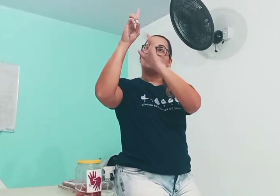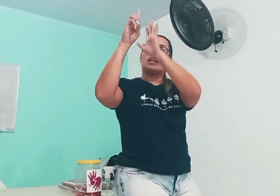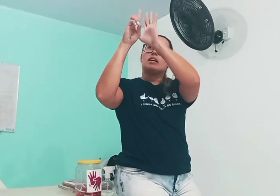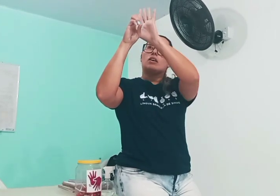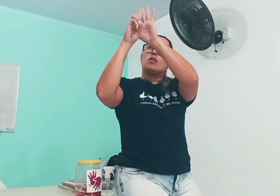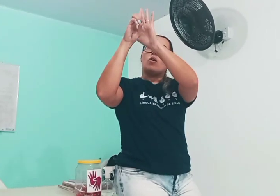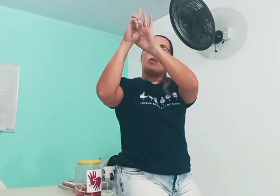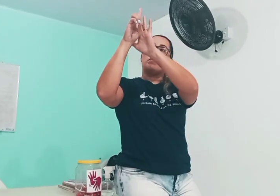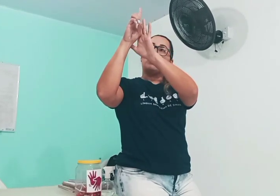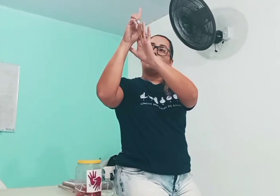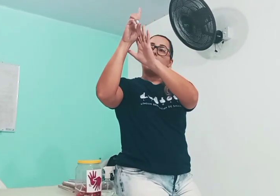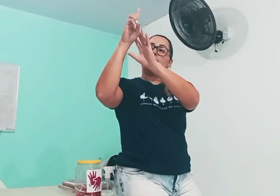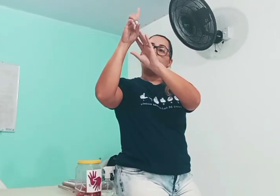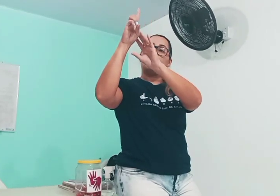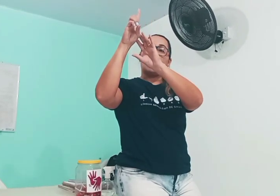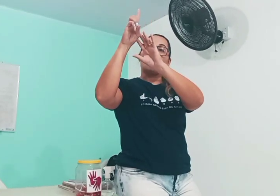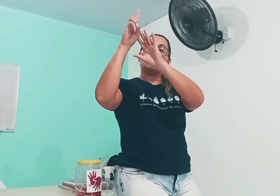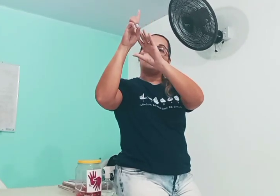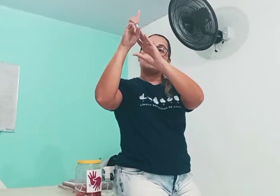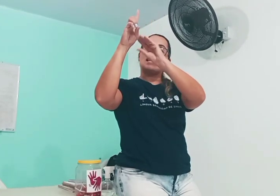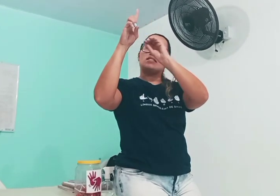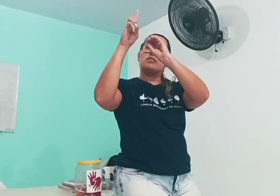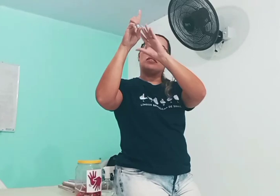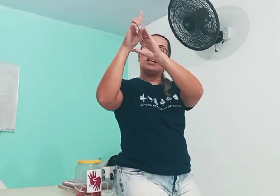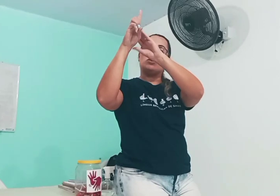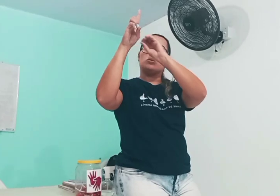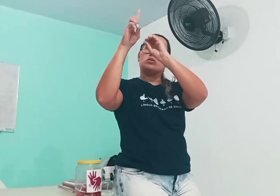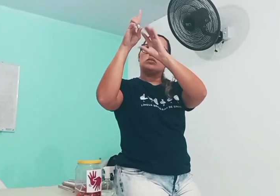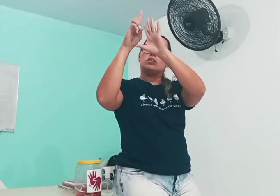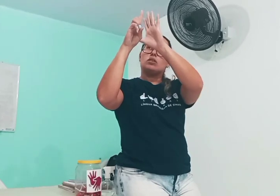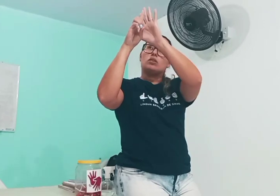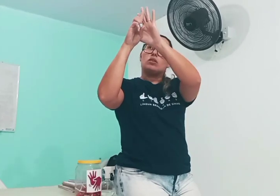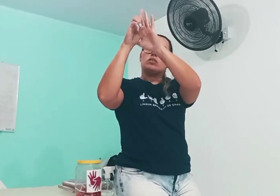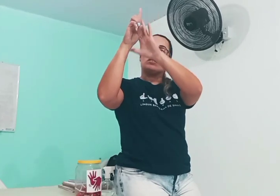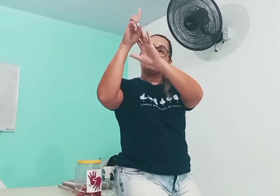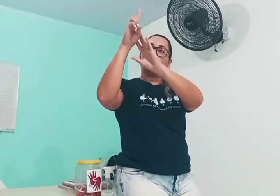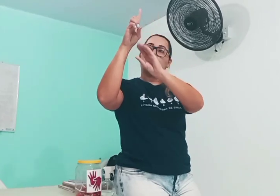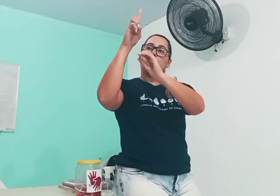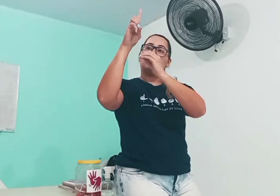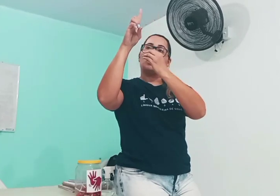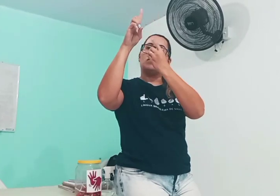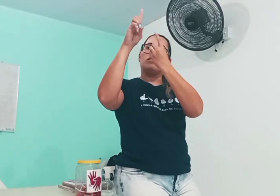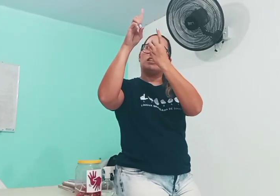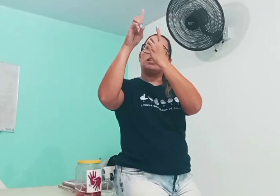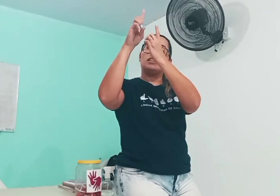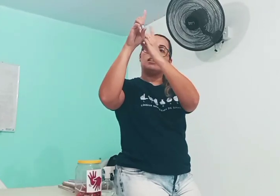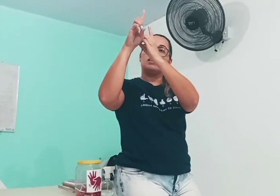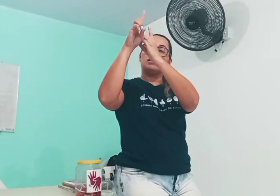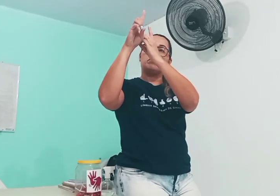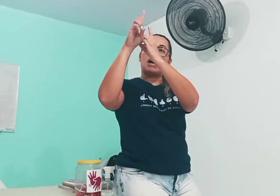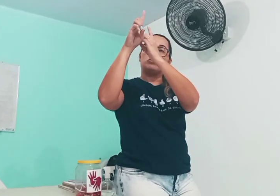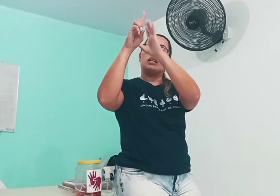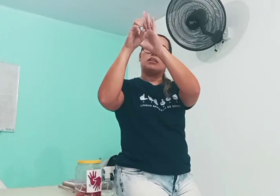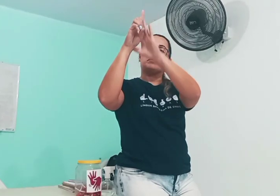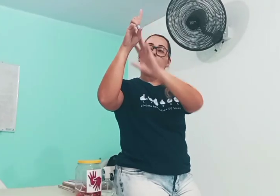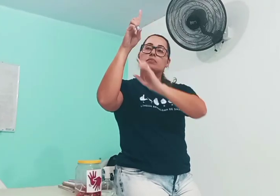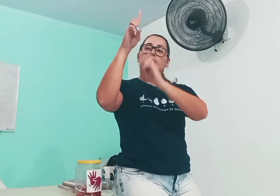Né? Pegou daqui, é como se fizesse filho. Isso aqui vira e para o dedo.